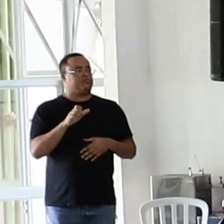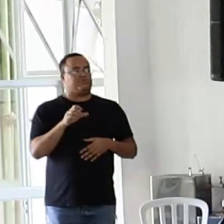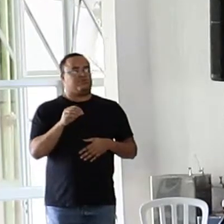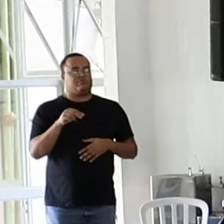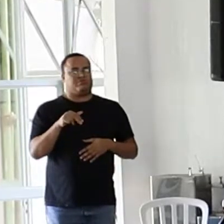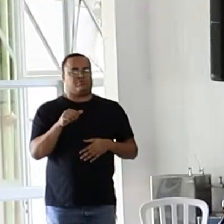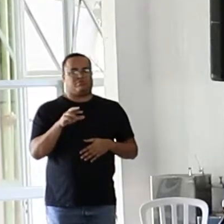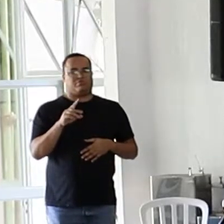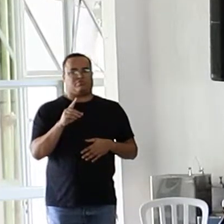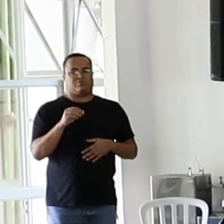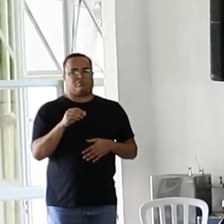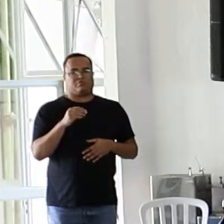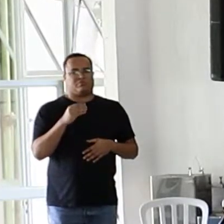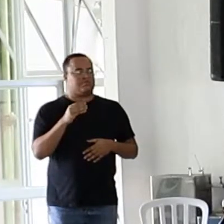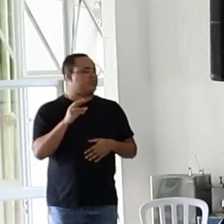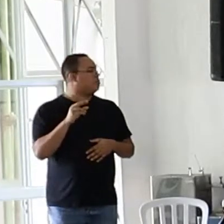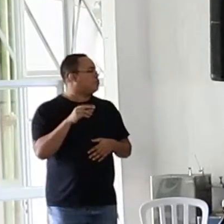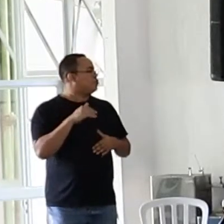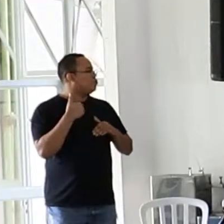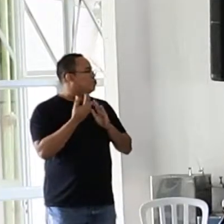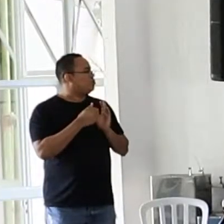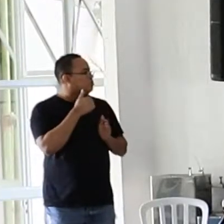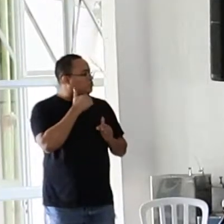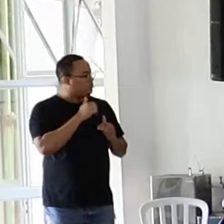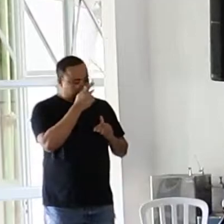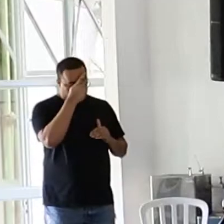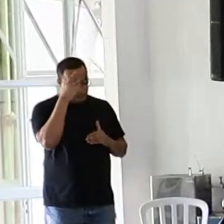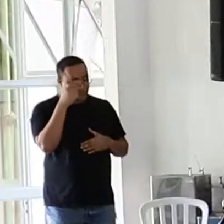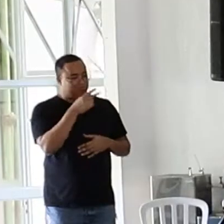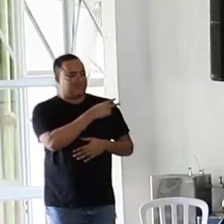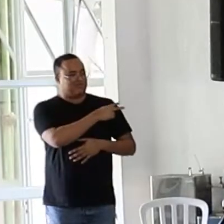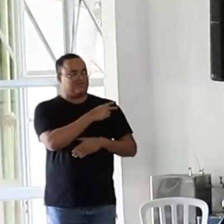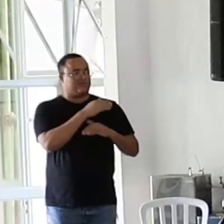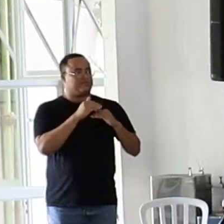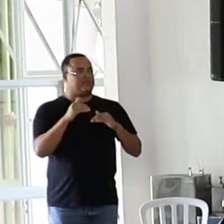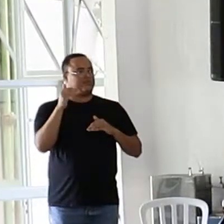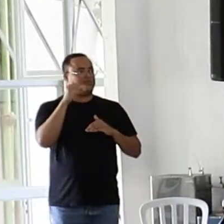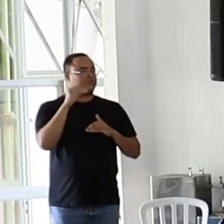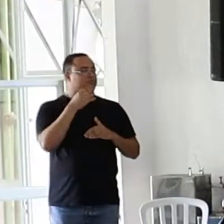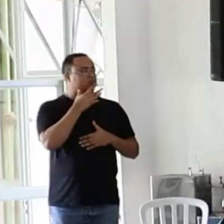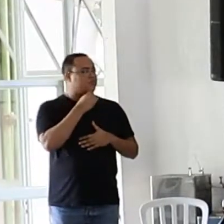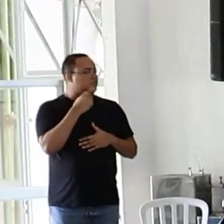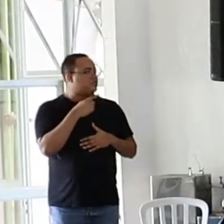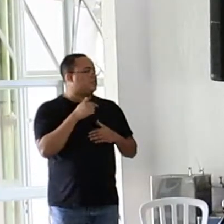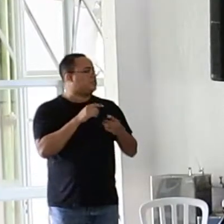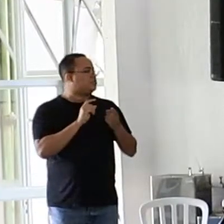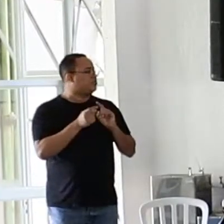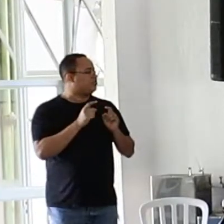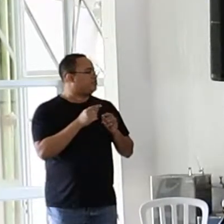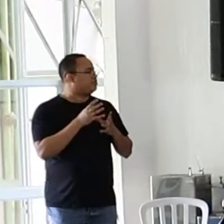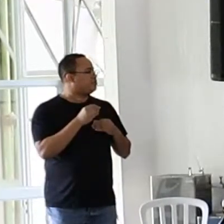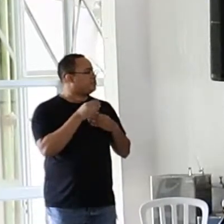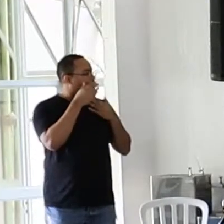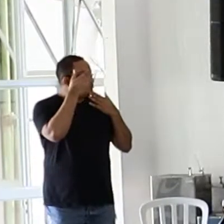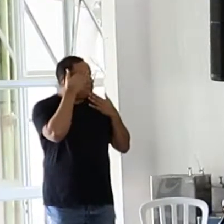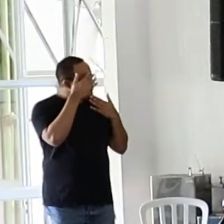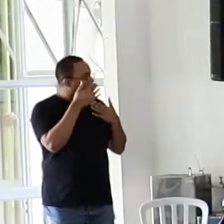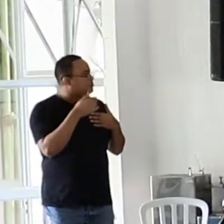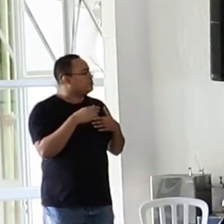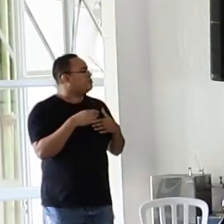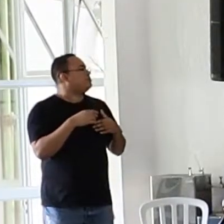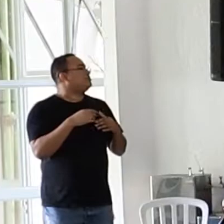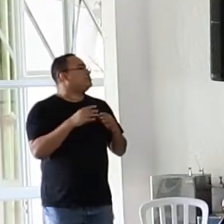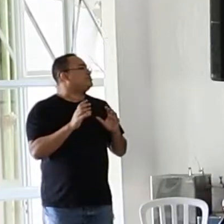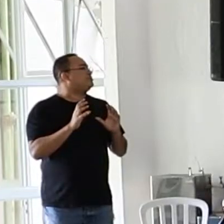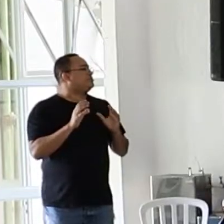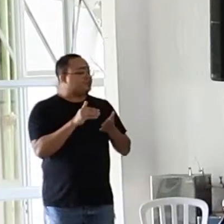não daqueles todas as mulheres representam as lideranças do Guará Nossa administradora podem Obrigado setor de